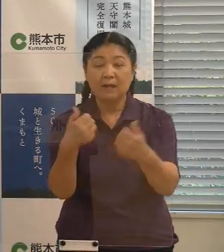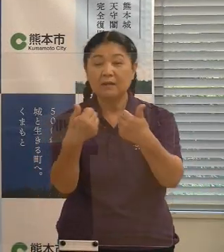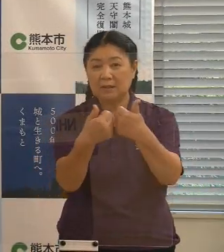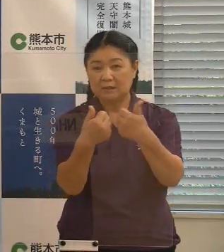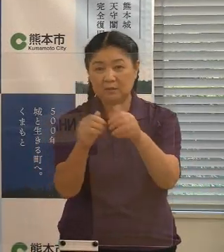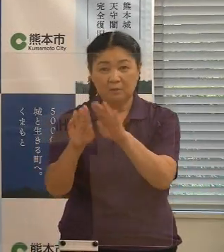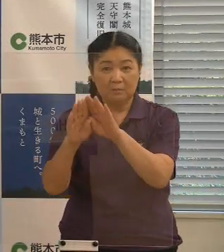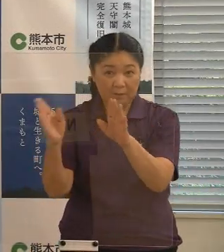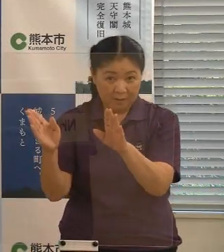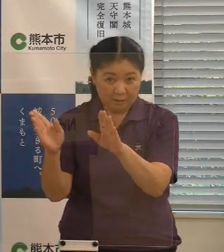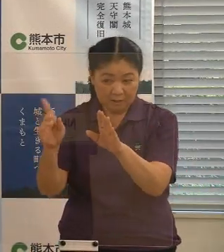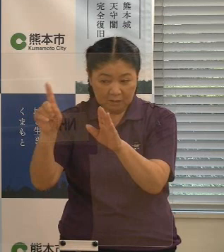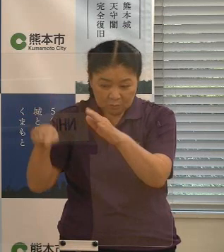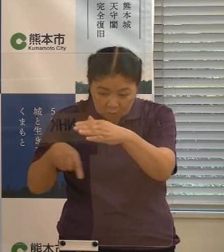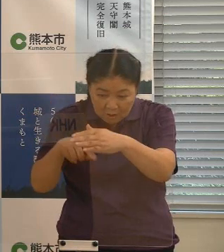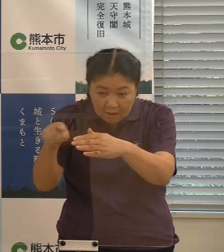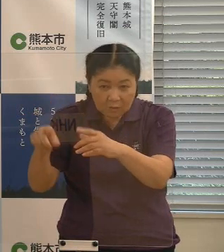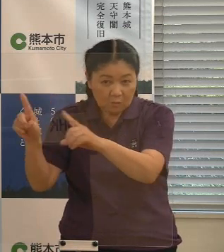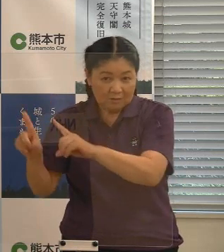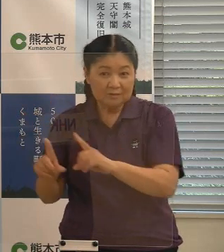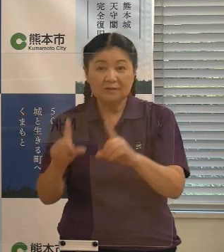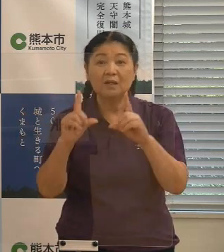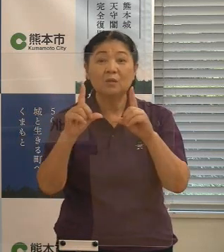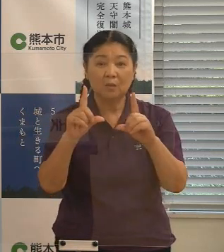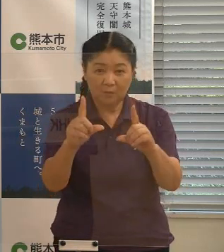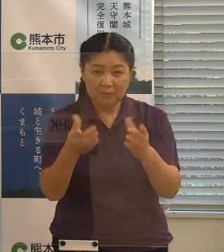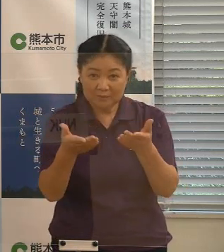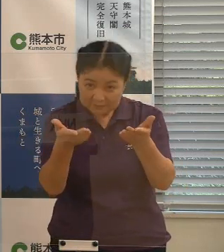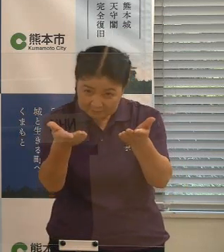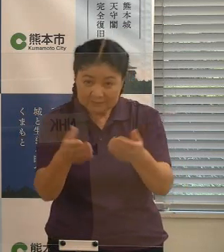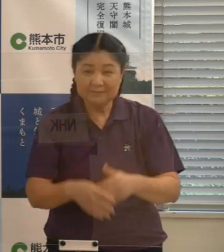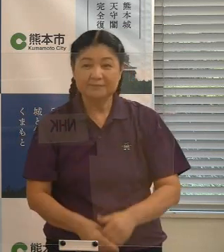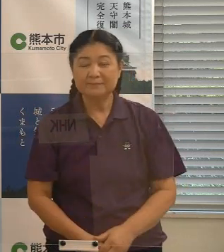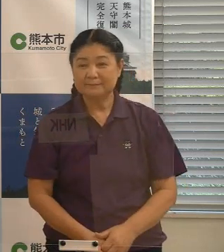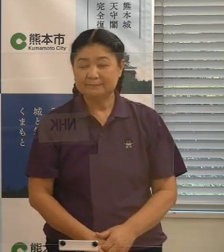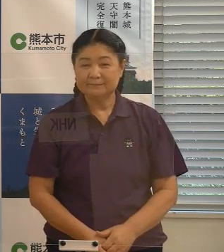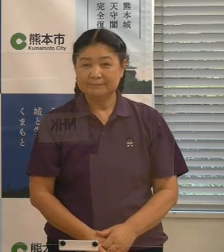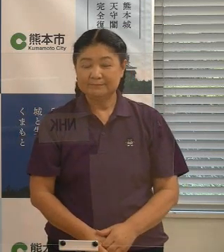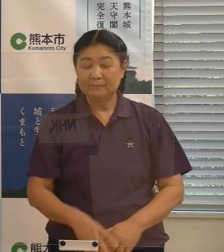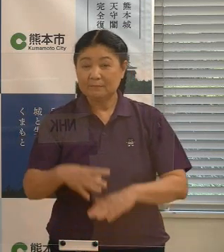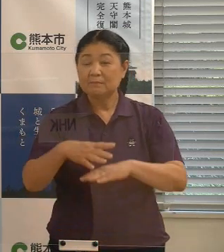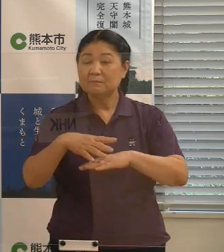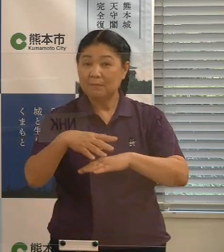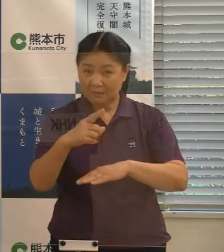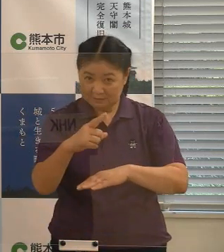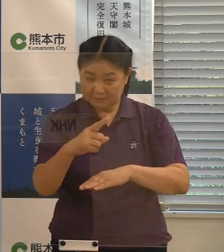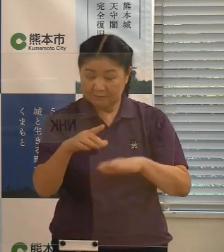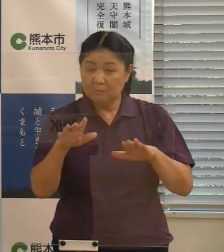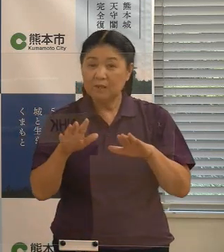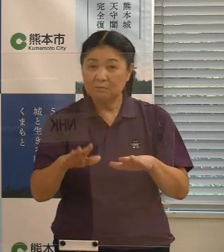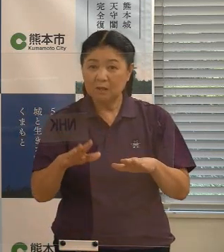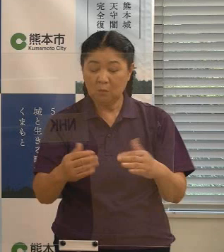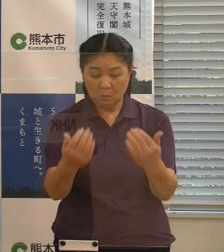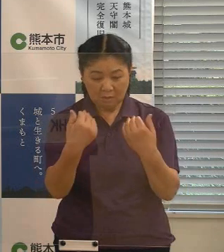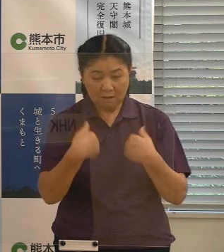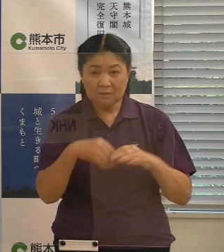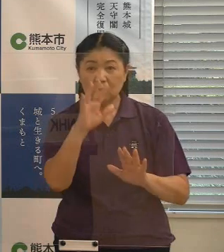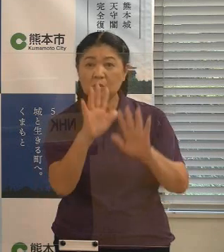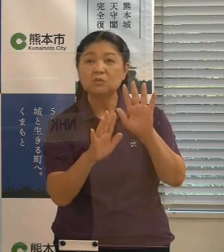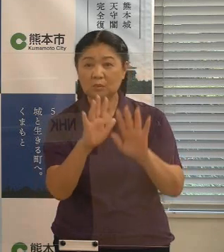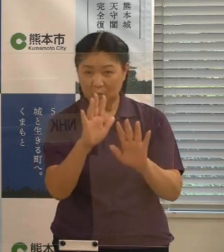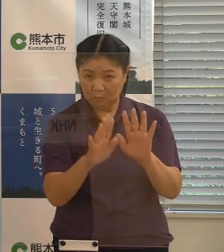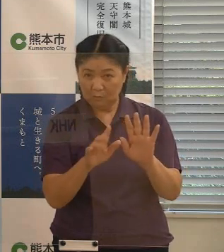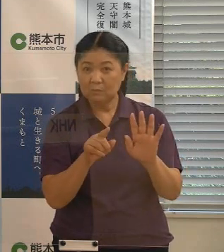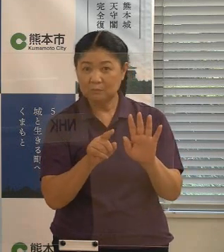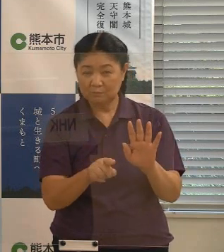いたしましたので、その内容についてご報告をさせていただきます。まずは、現在の感染状況で